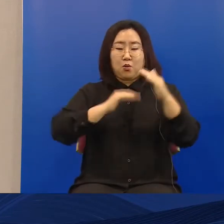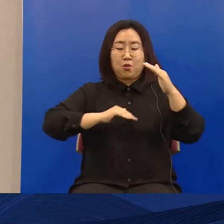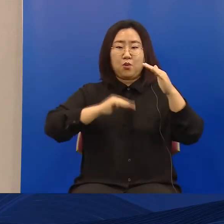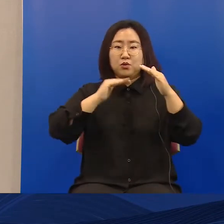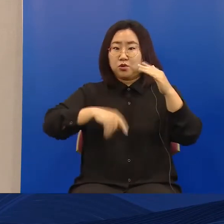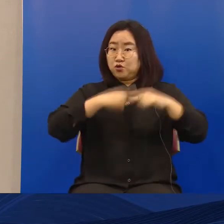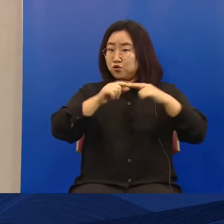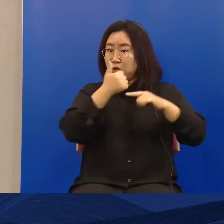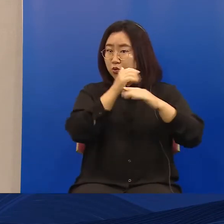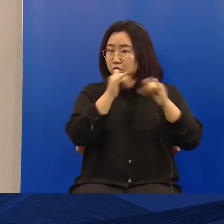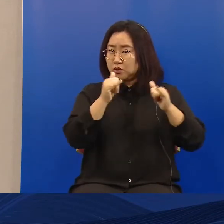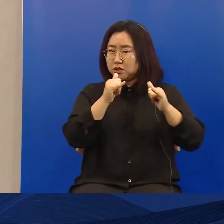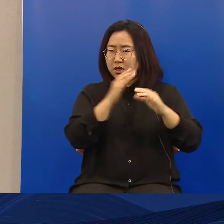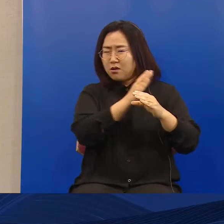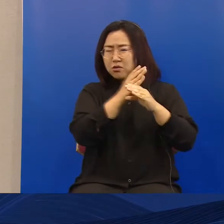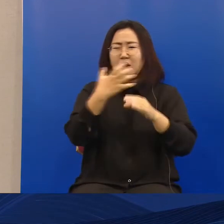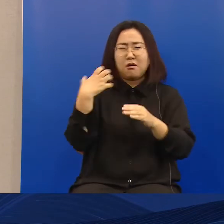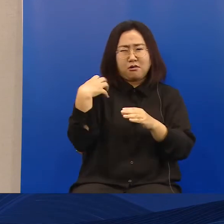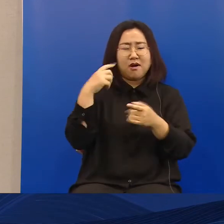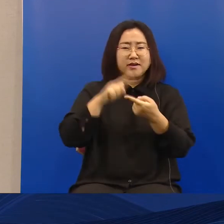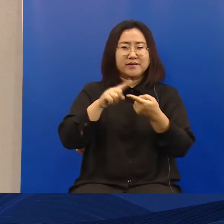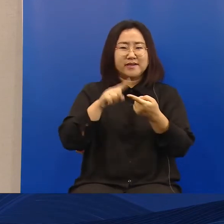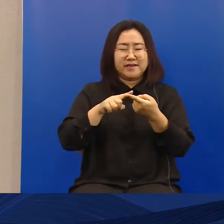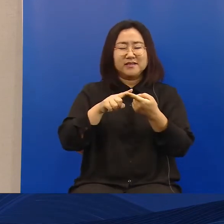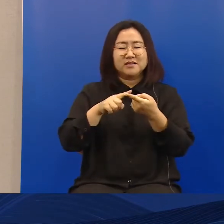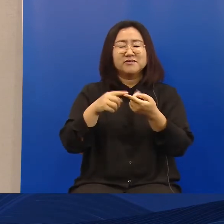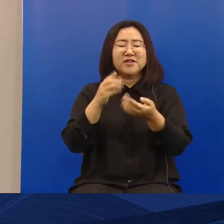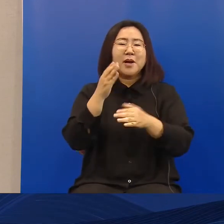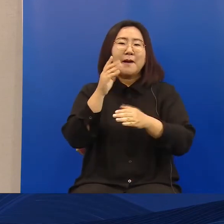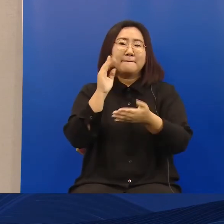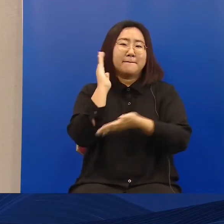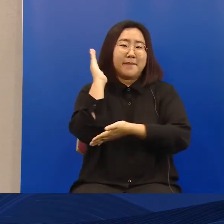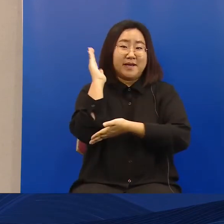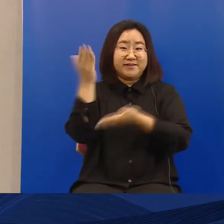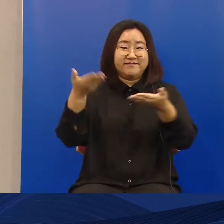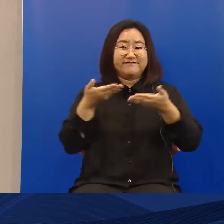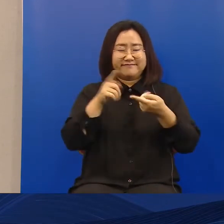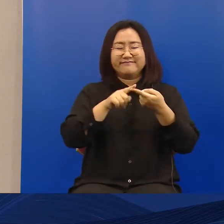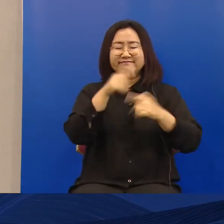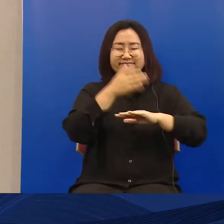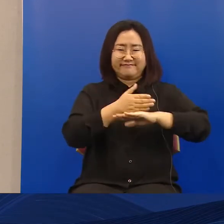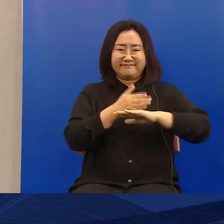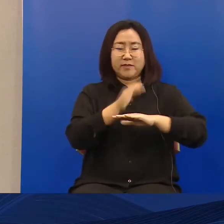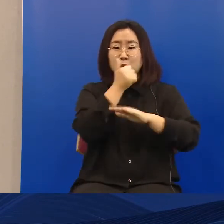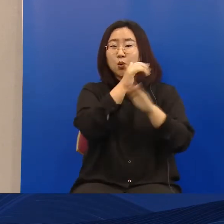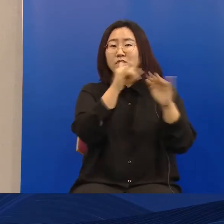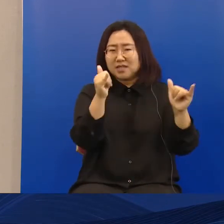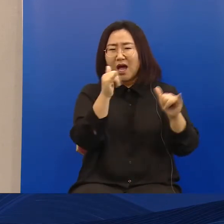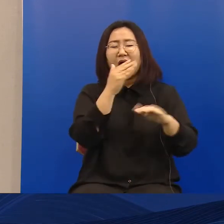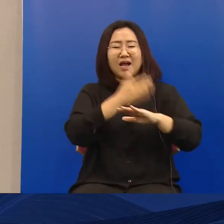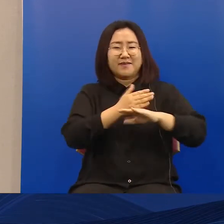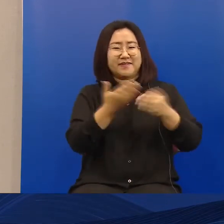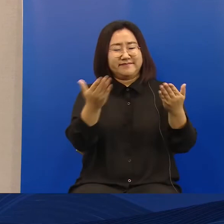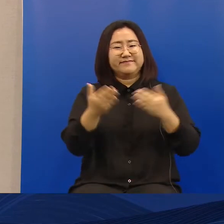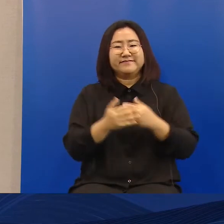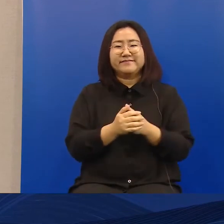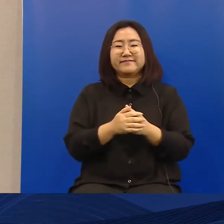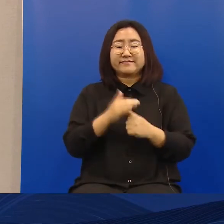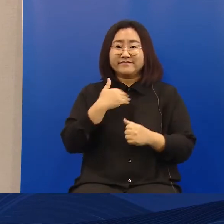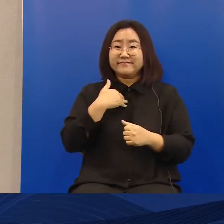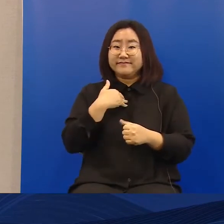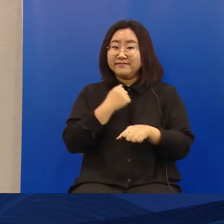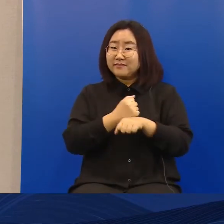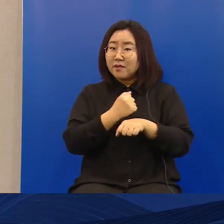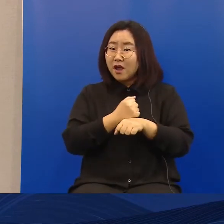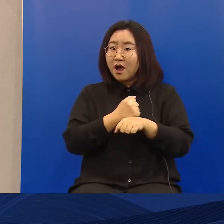통역을 제공하는 수요 통역사의 중추적인 역할에 대해서 말씀해 주셨습니다. 감사합니다. 통역사들에게도 감사를 드립니다. 제가